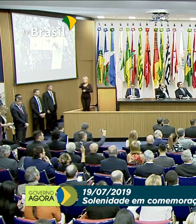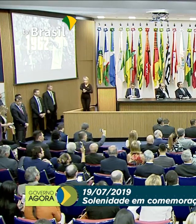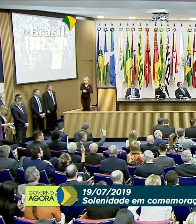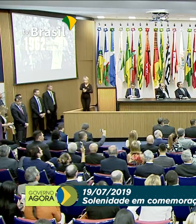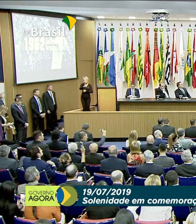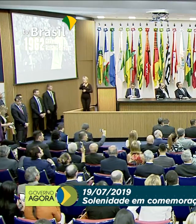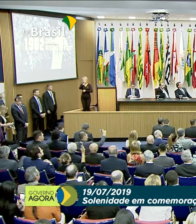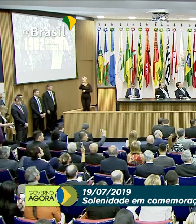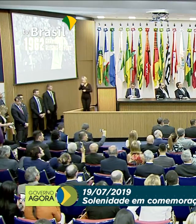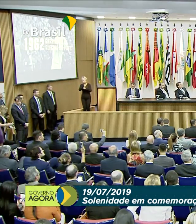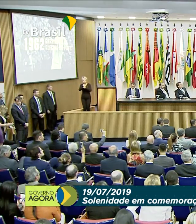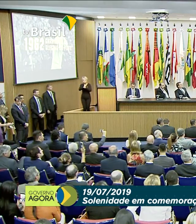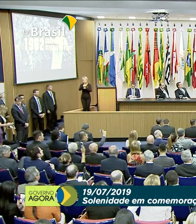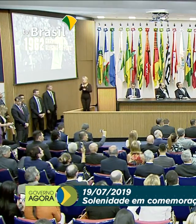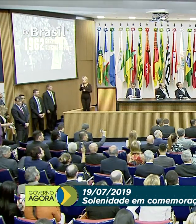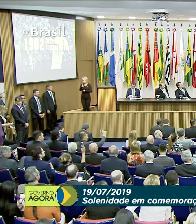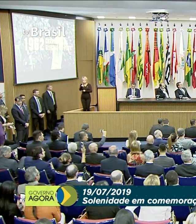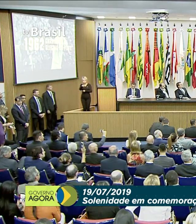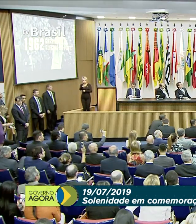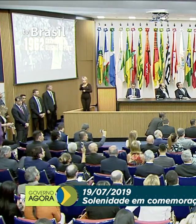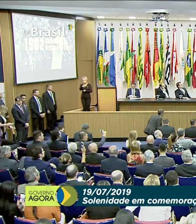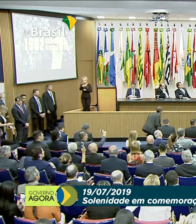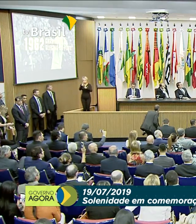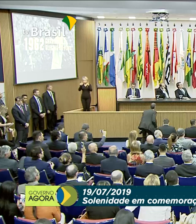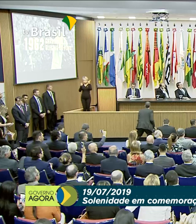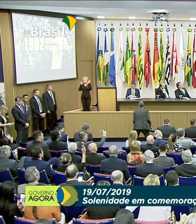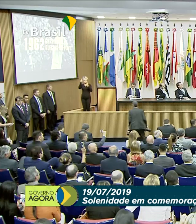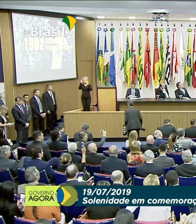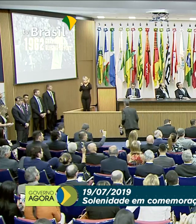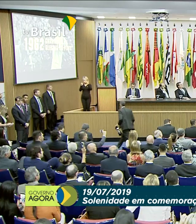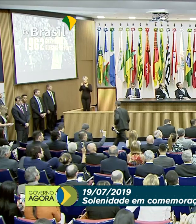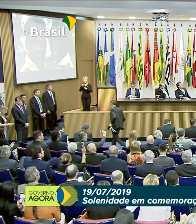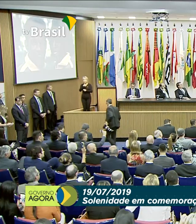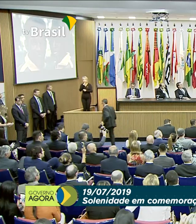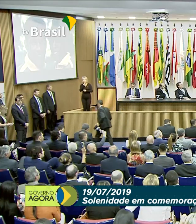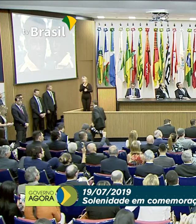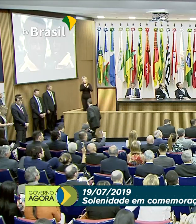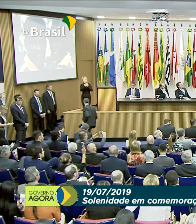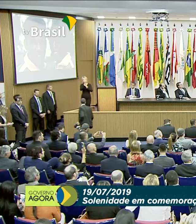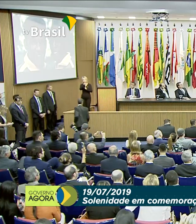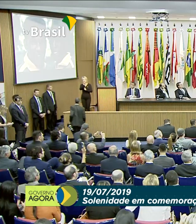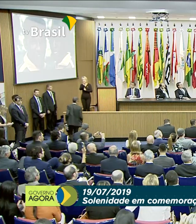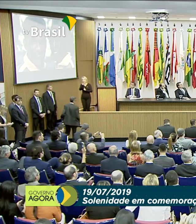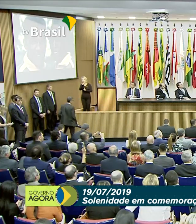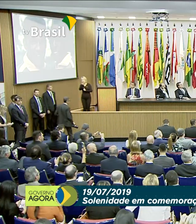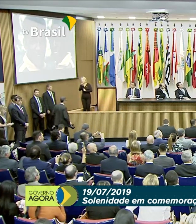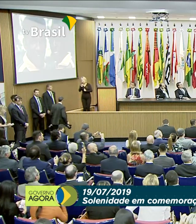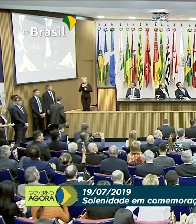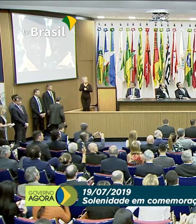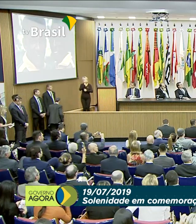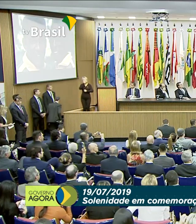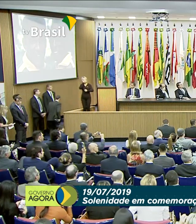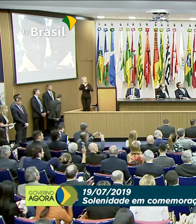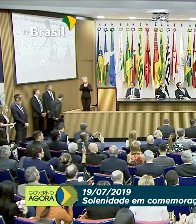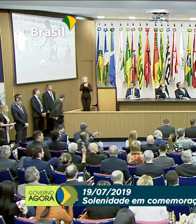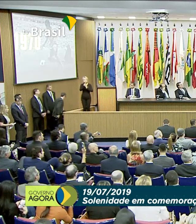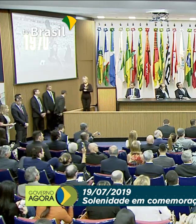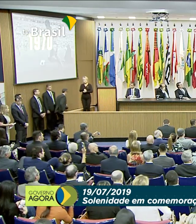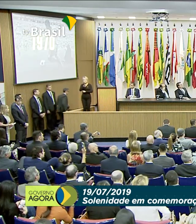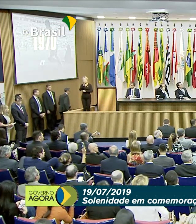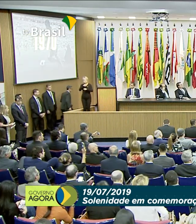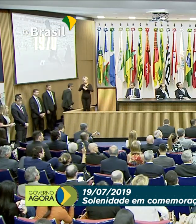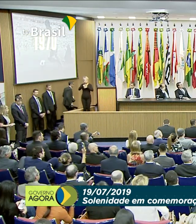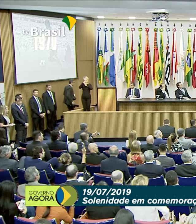na Copa de 1962 no Chile. Garrincha jogou o melhor Mundial de sua vida e foi decisivo para o bicampeonato.